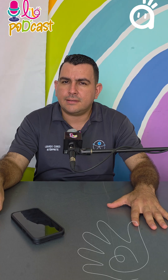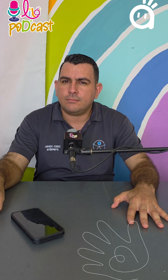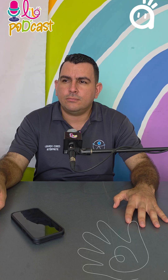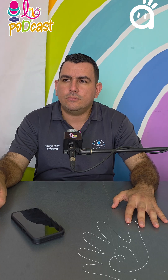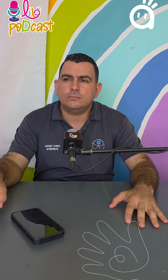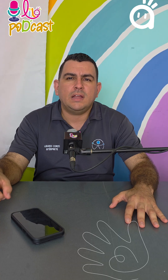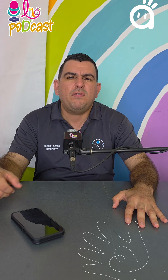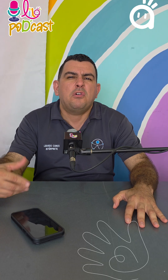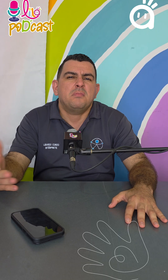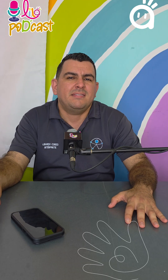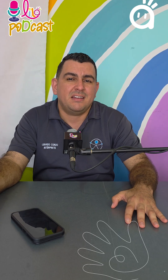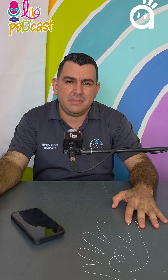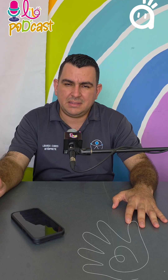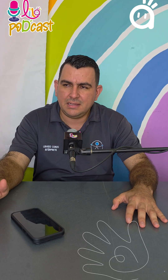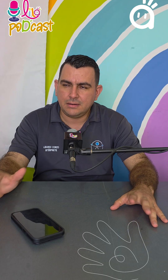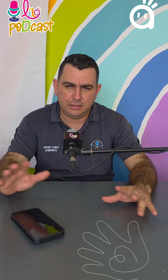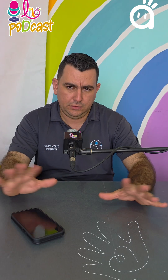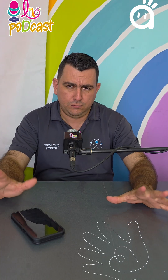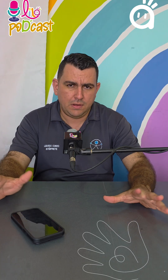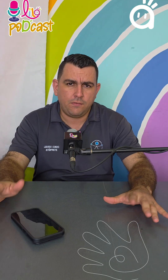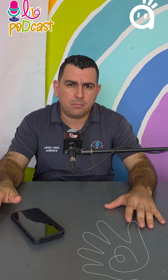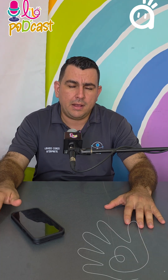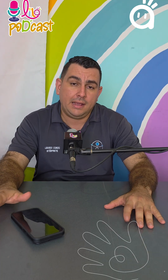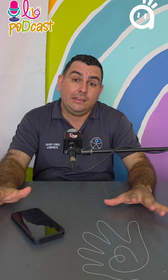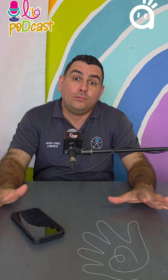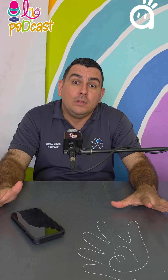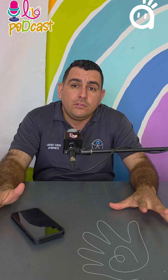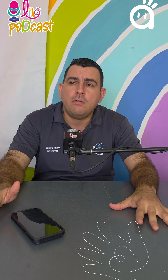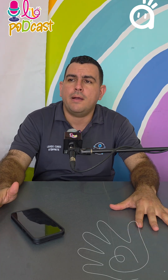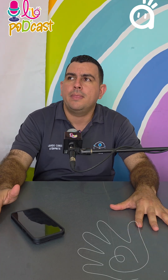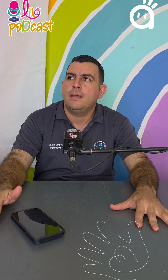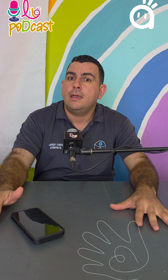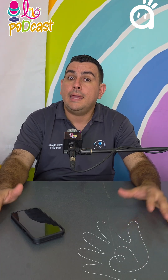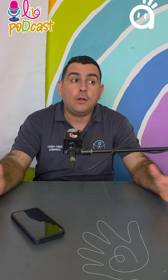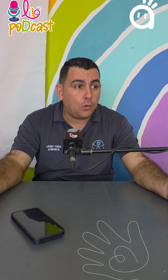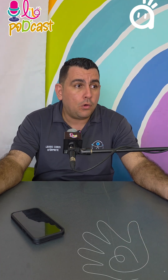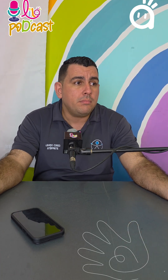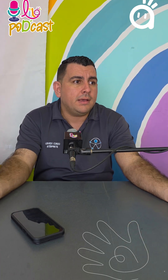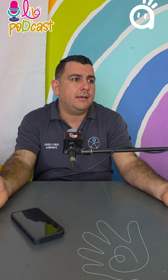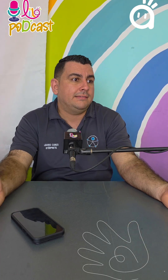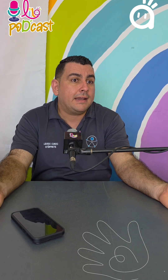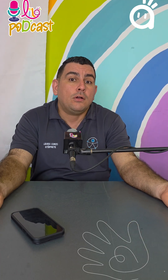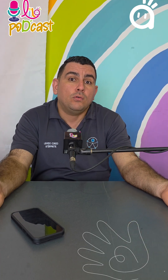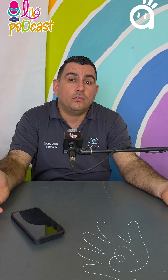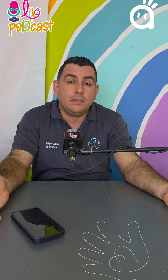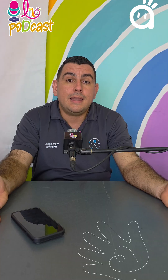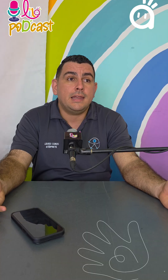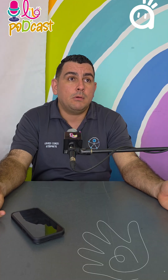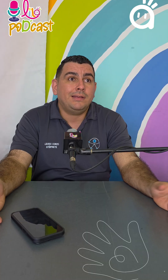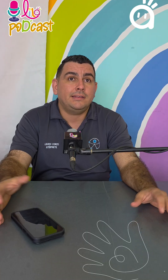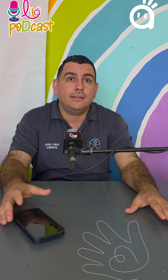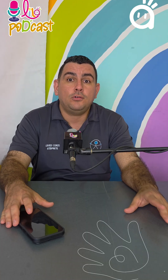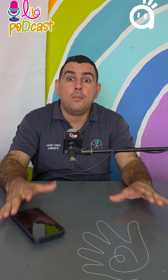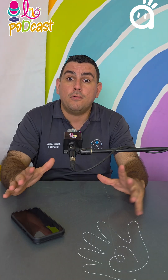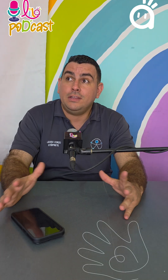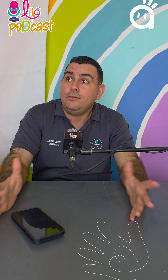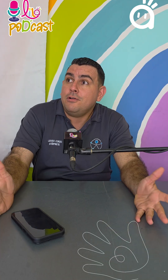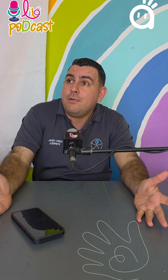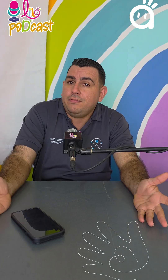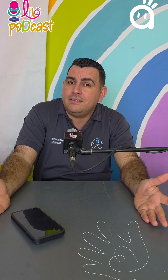es una forma de transmitir, ni es una forma, es un idioma. En Colombia está reconocida la lengua de señas como un idioma